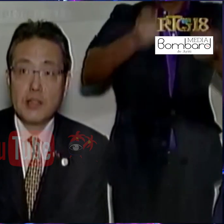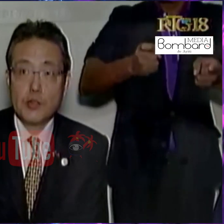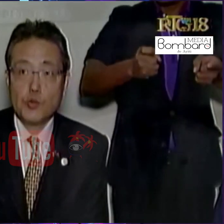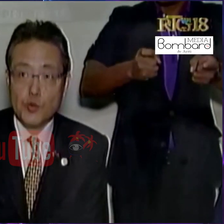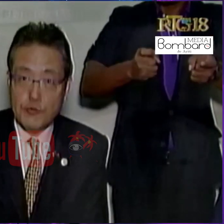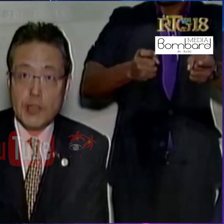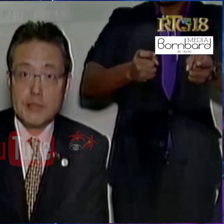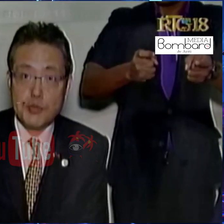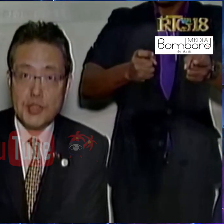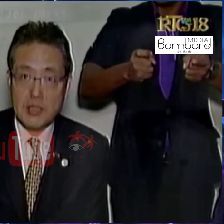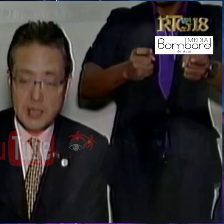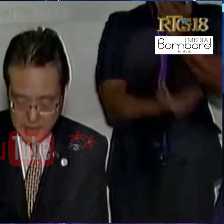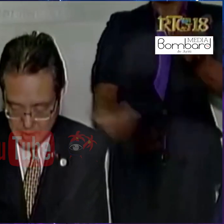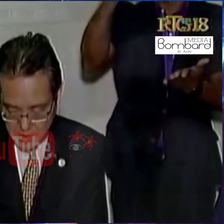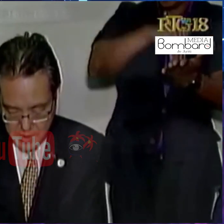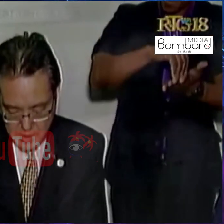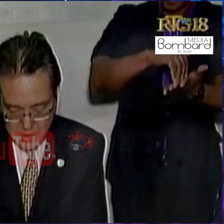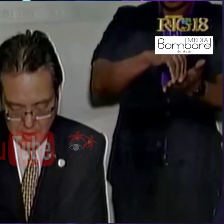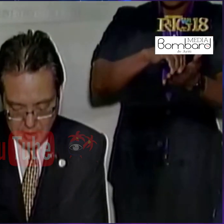manifeste une fois de plus